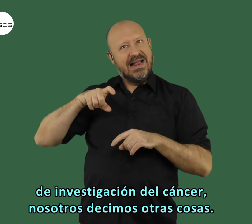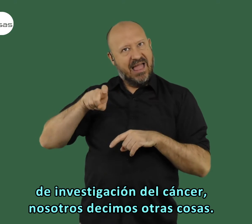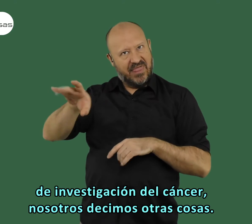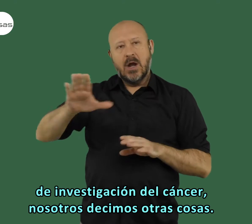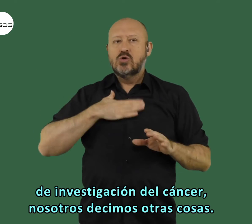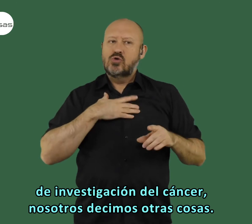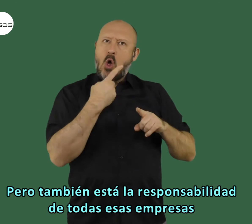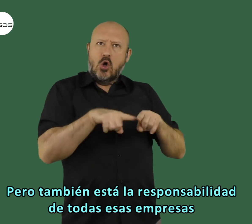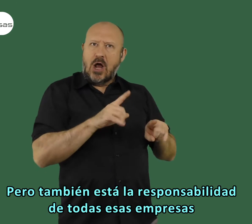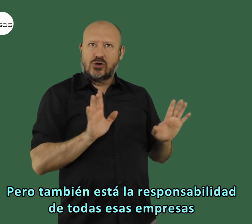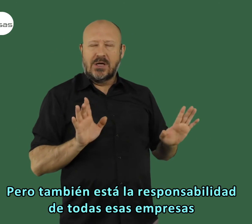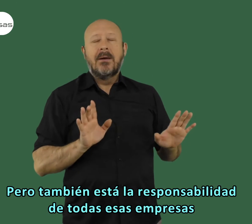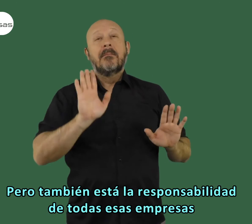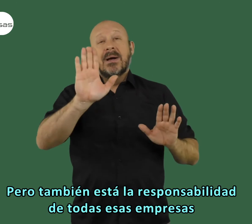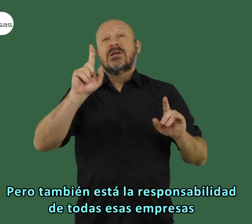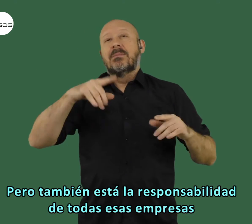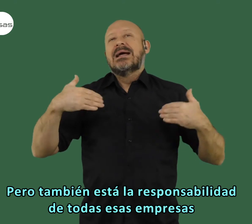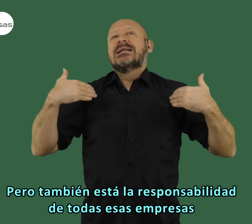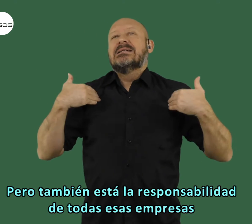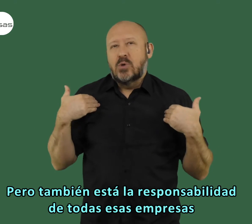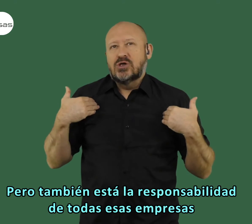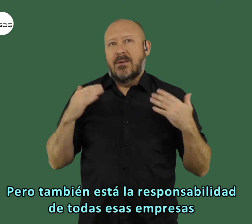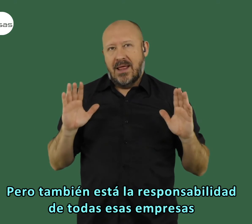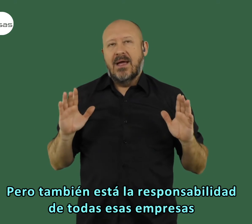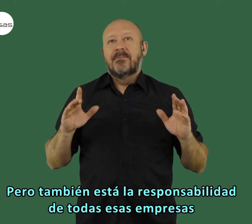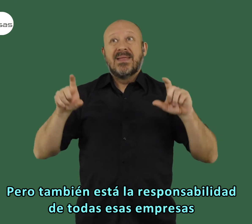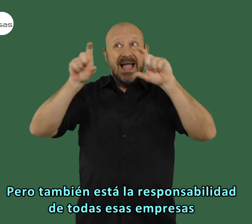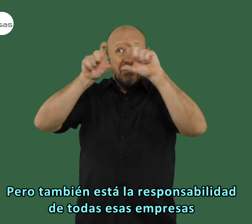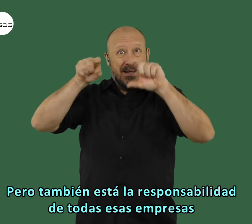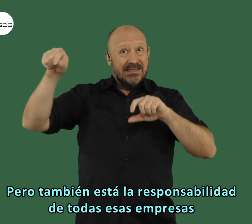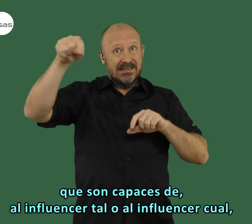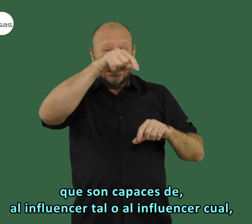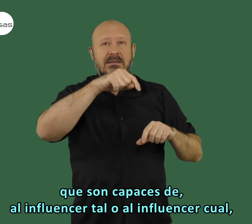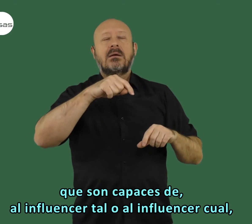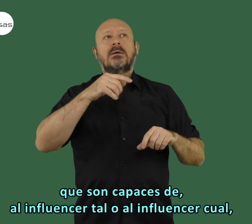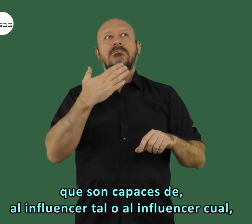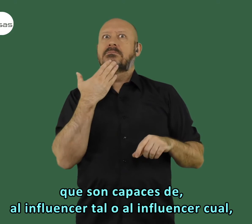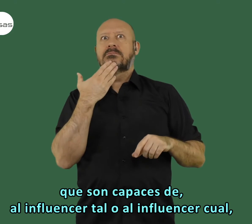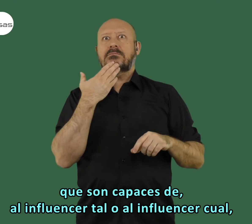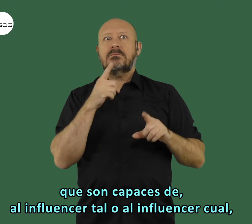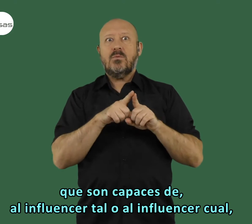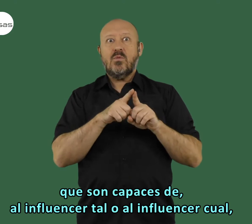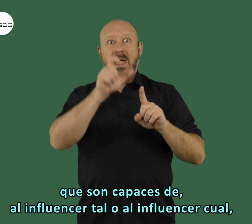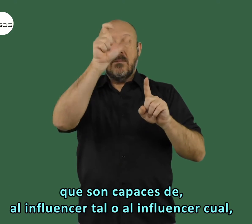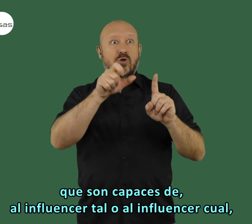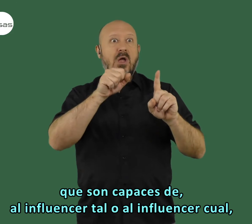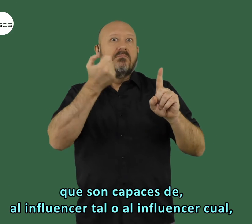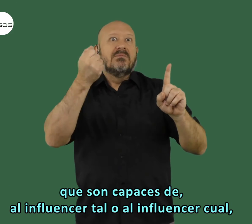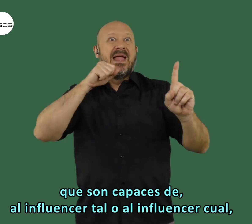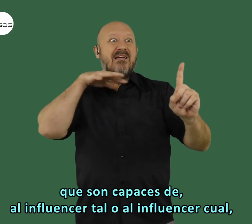nosotros decimos otras cosas. Pero también está la responsabilidad de todas esas empresas que son capaces